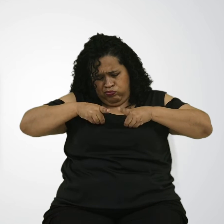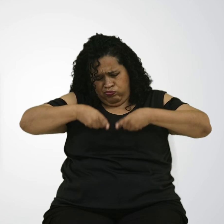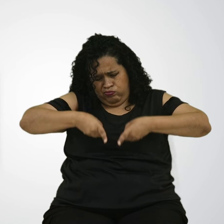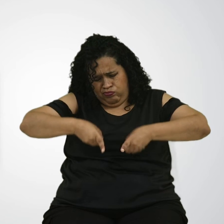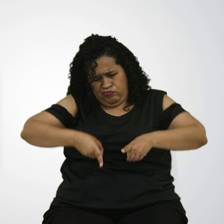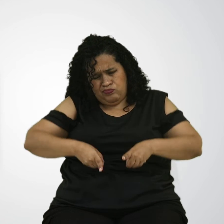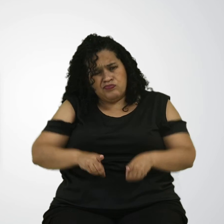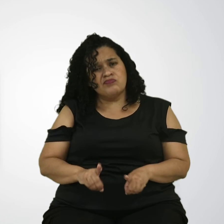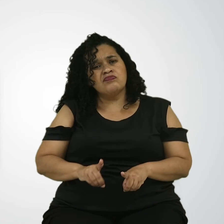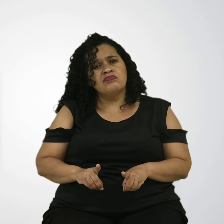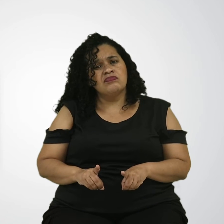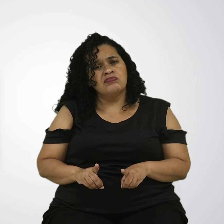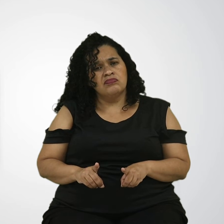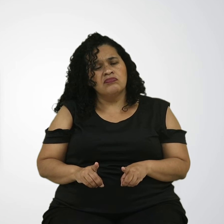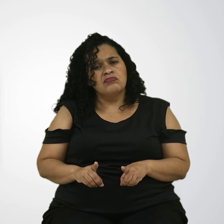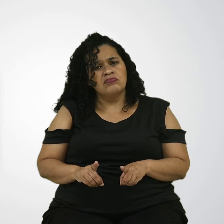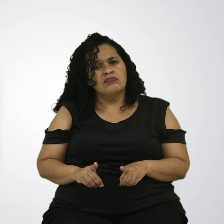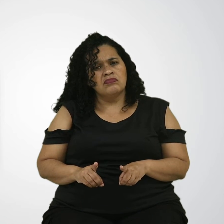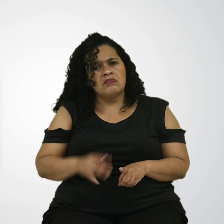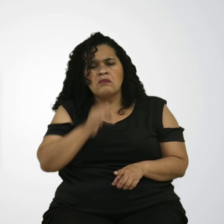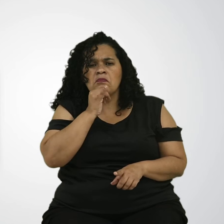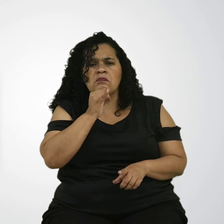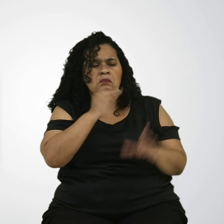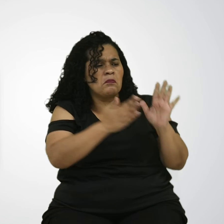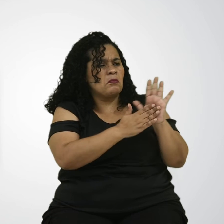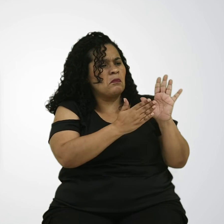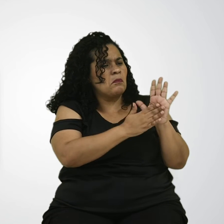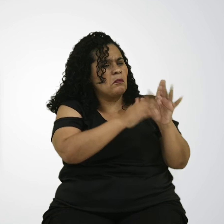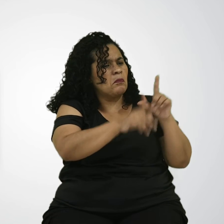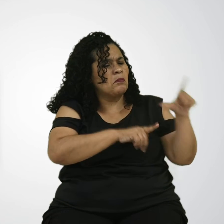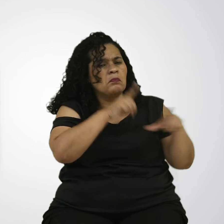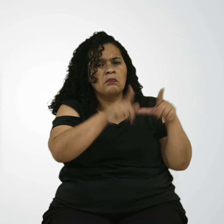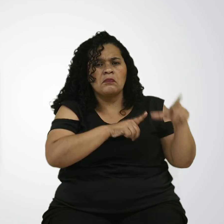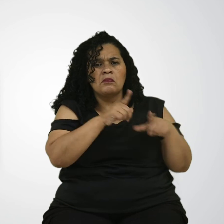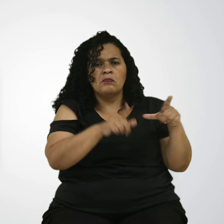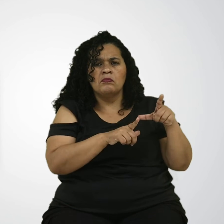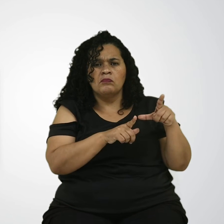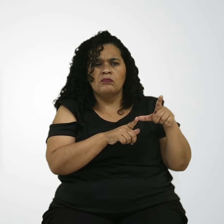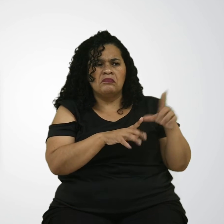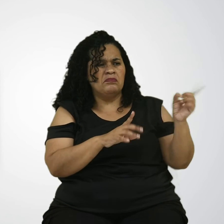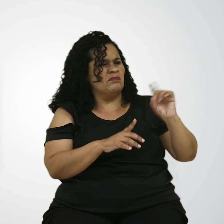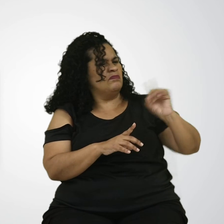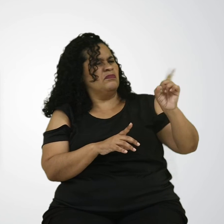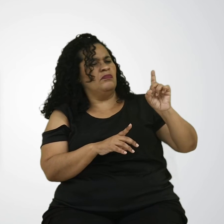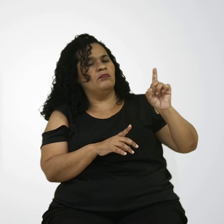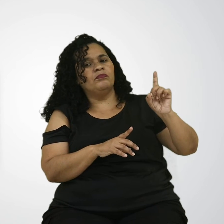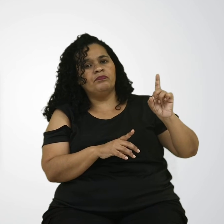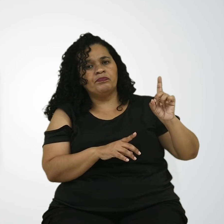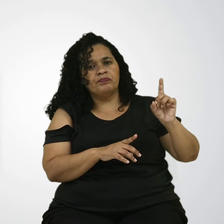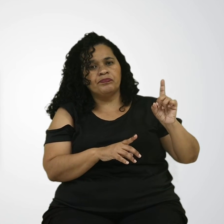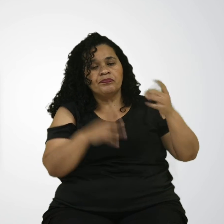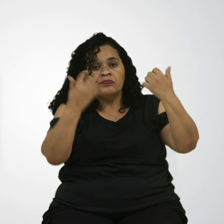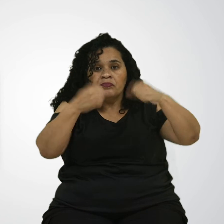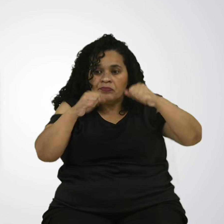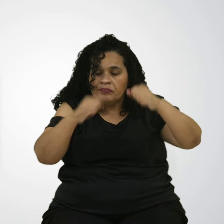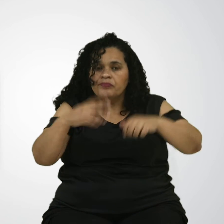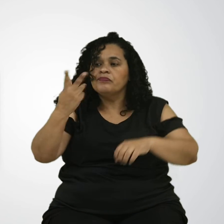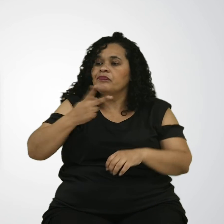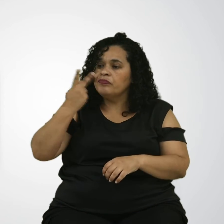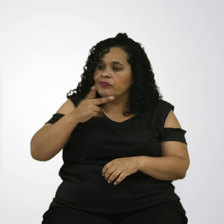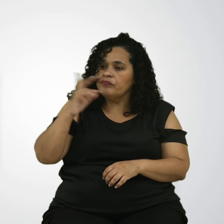não uma proposta de emprego, ele não vai saber lidar com isso. As pessoas não sabem dizer não para os seus filhos. O filho